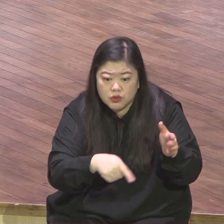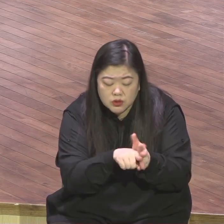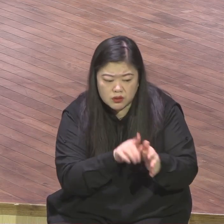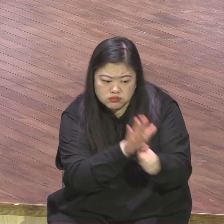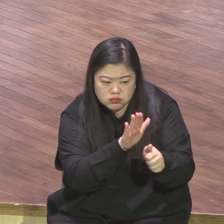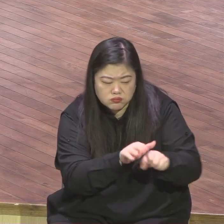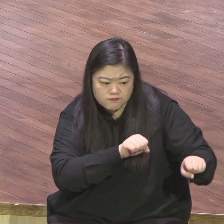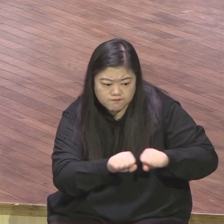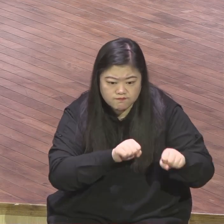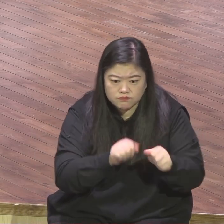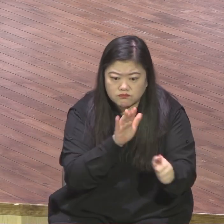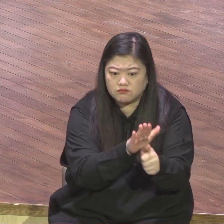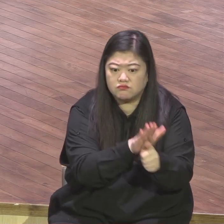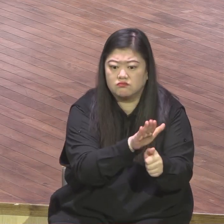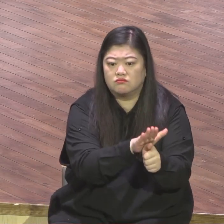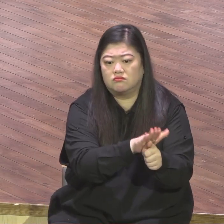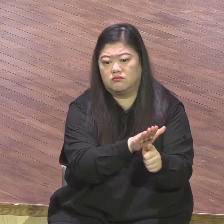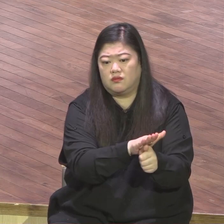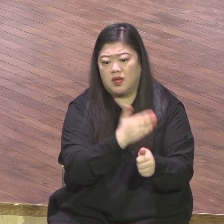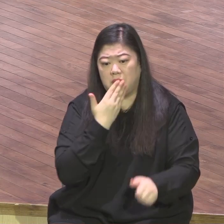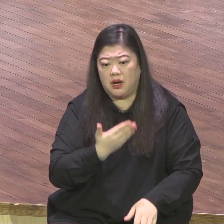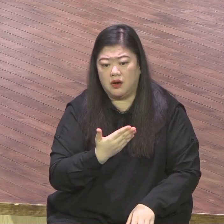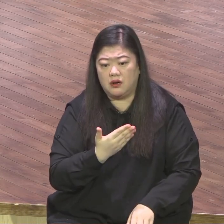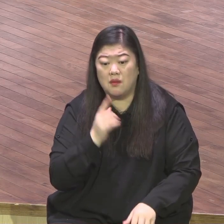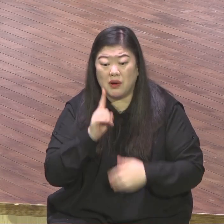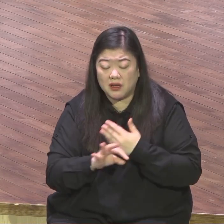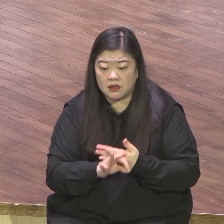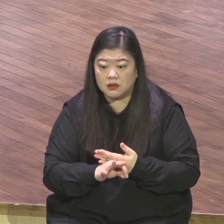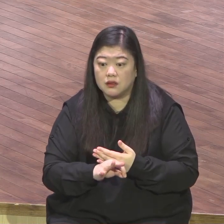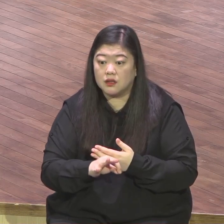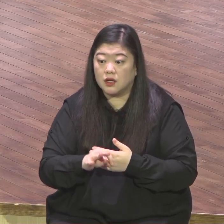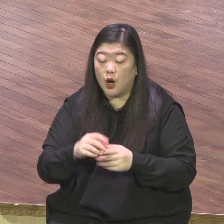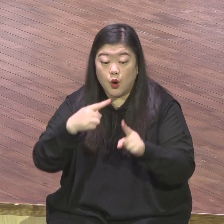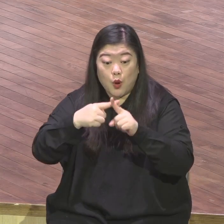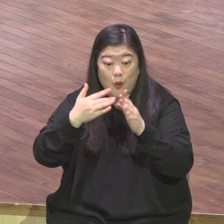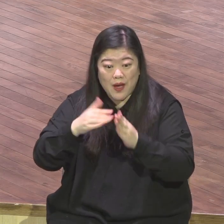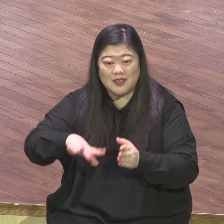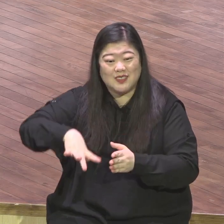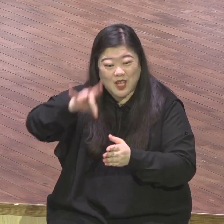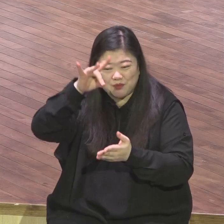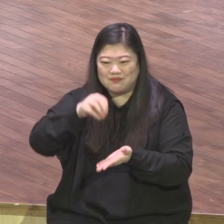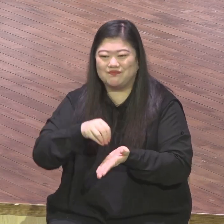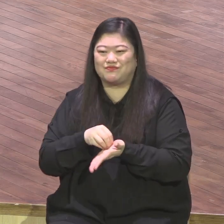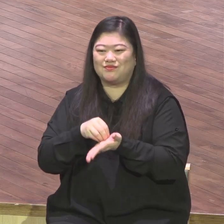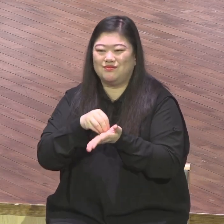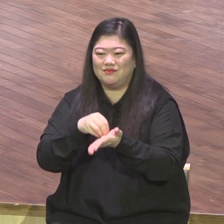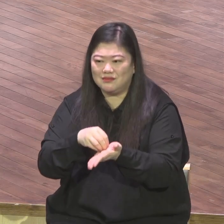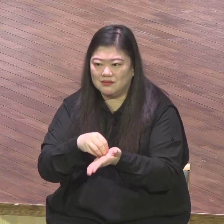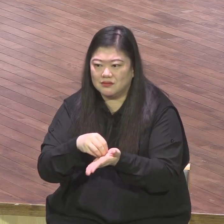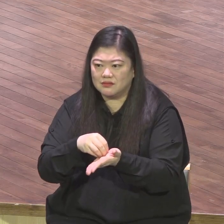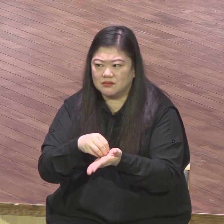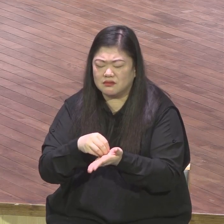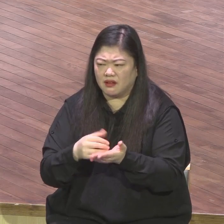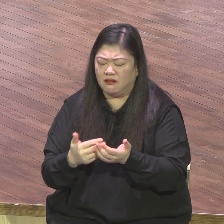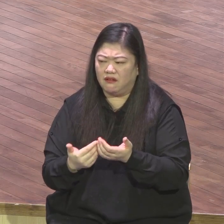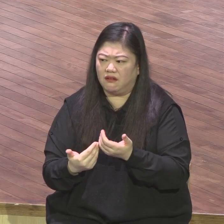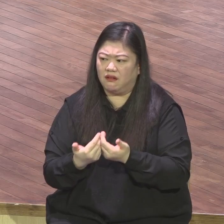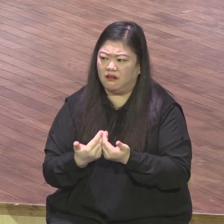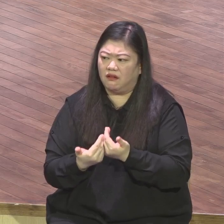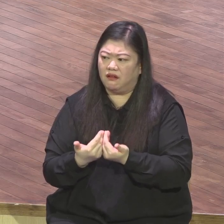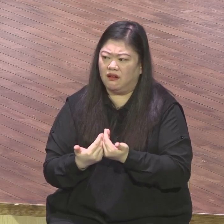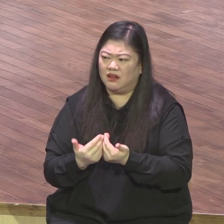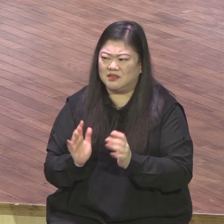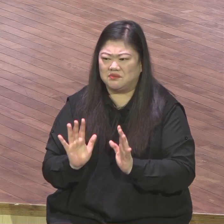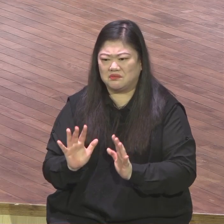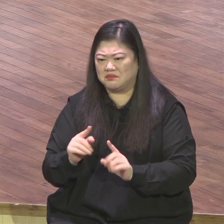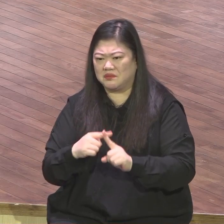드리더라 온갖 공격도 하니까 믿음은 약하지 믿은 지 얼마 안 되지 이러니까 경험은 없지 않으니까 당할 수밖에 없죠. 나만 안 나와버리지요. 시간 내야